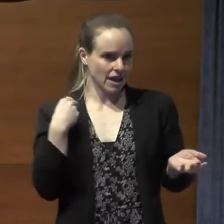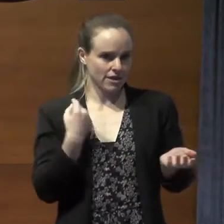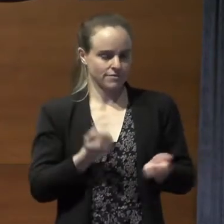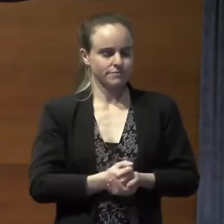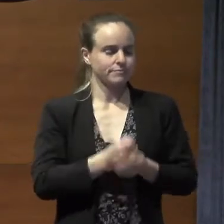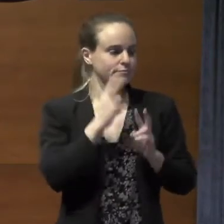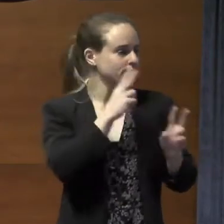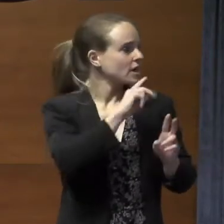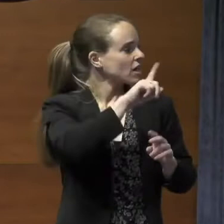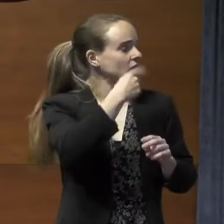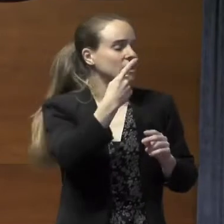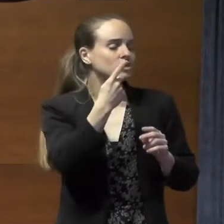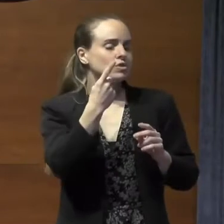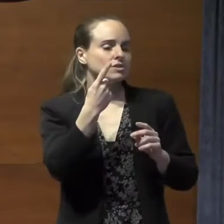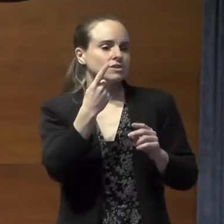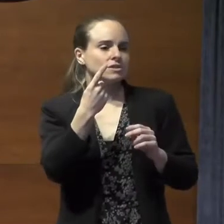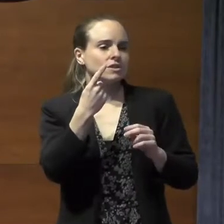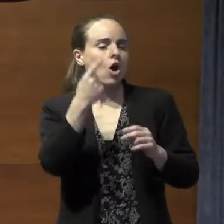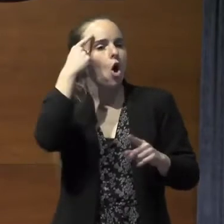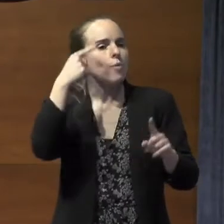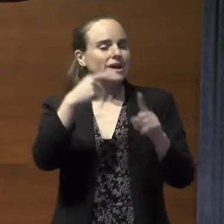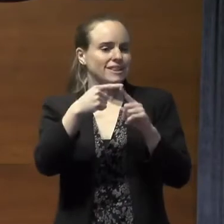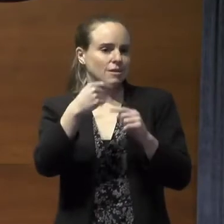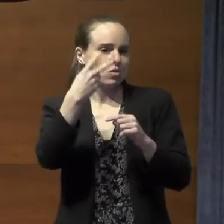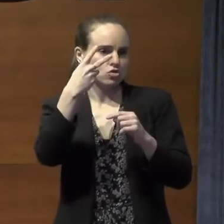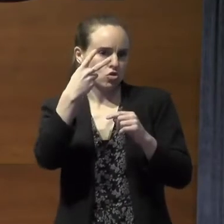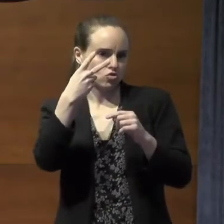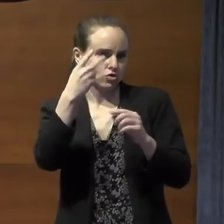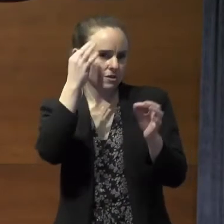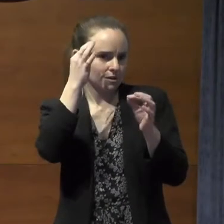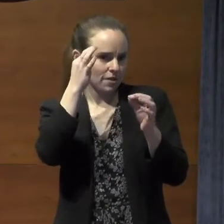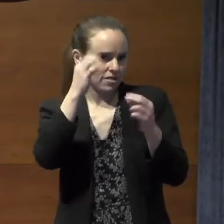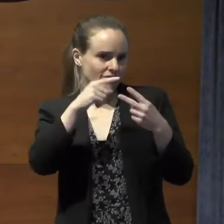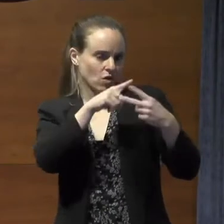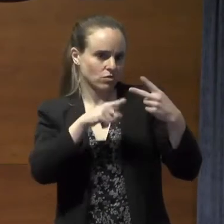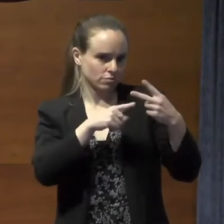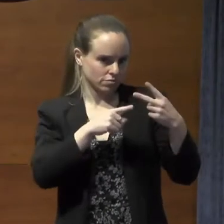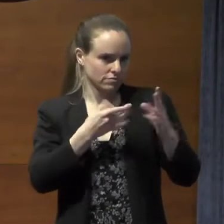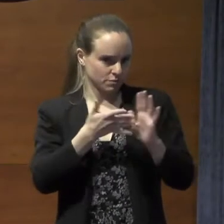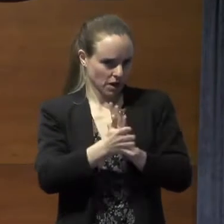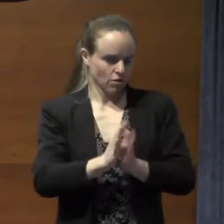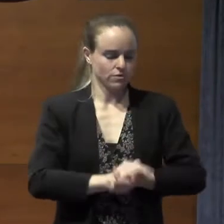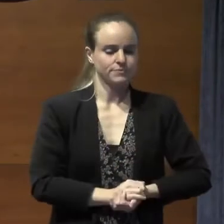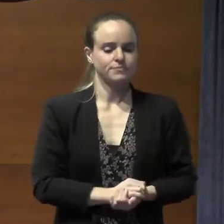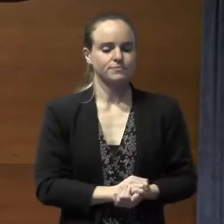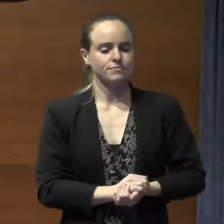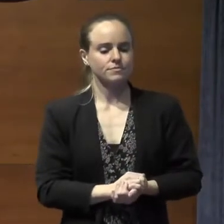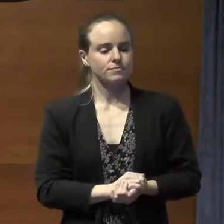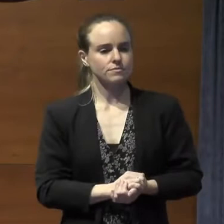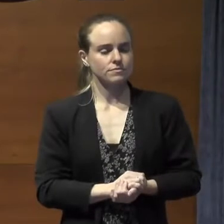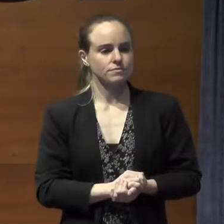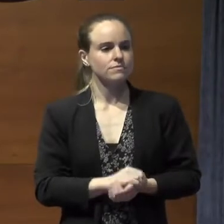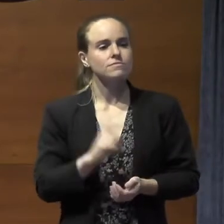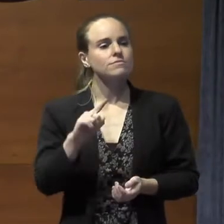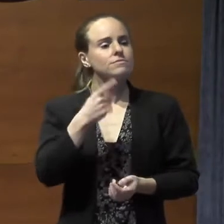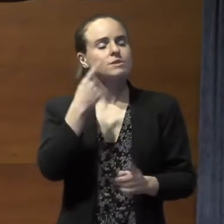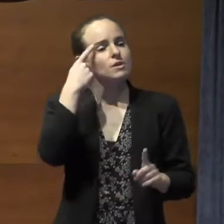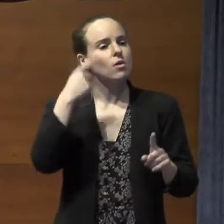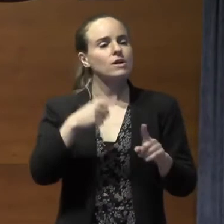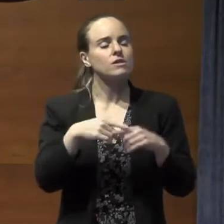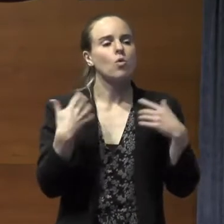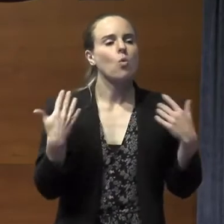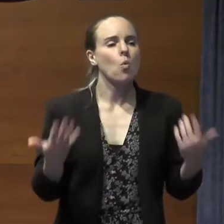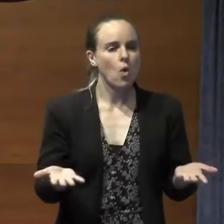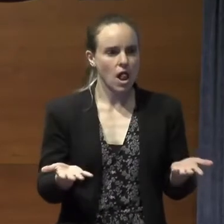dos objetivos específicos en los que nos centramos particularmente hoy. El objetivo genérico consiste